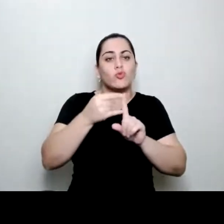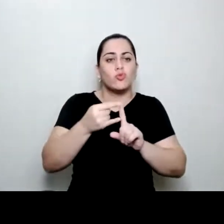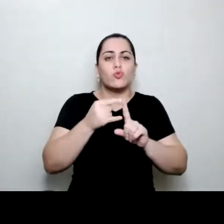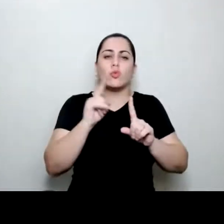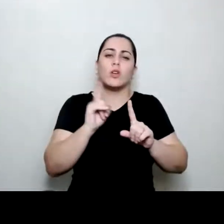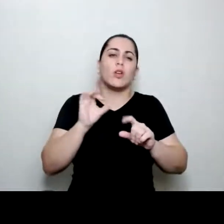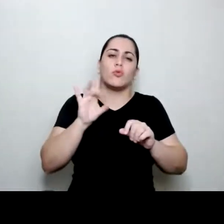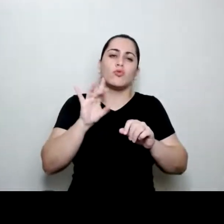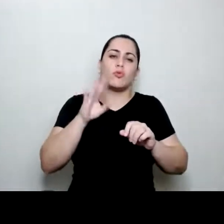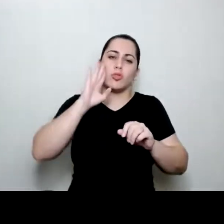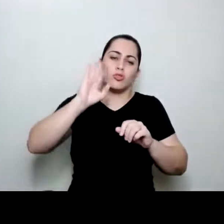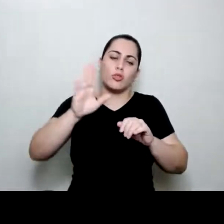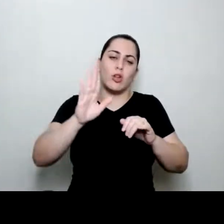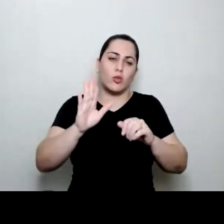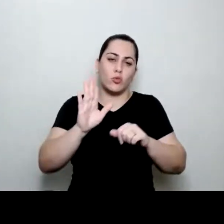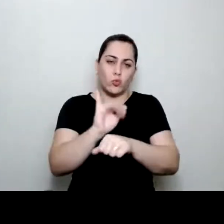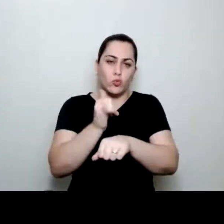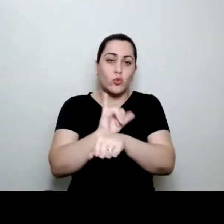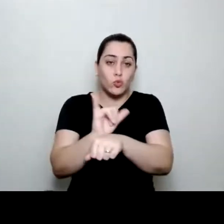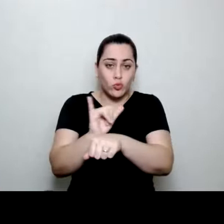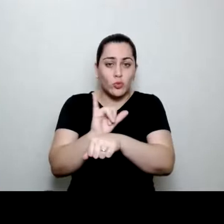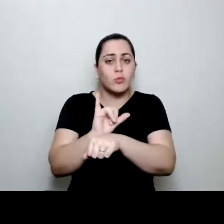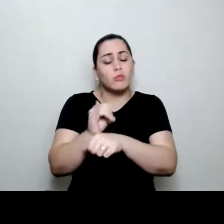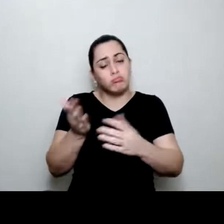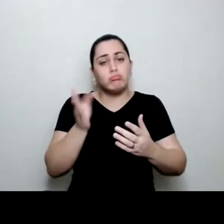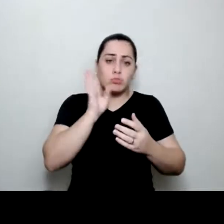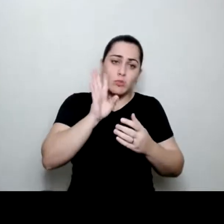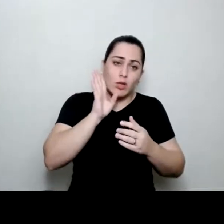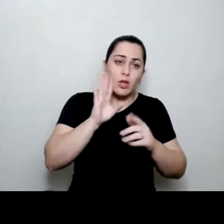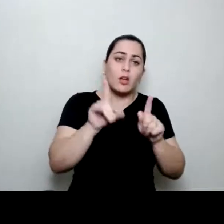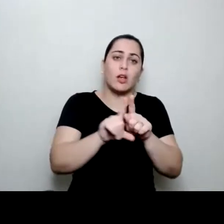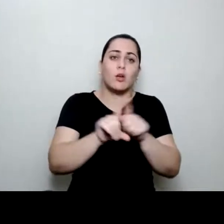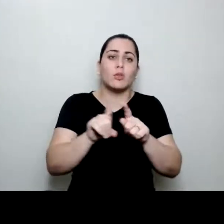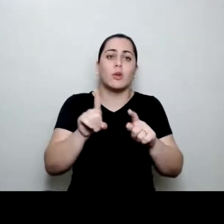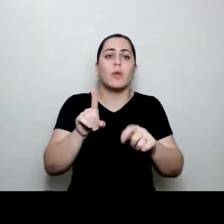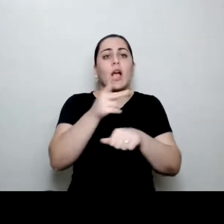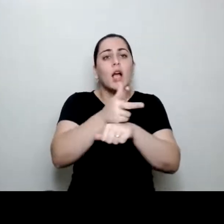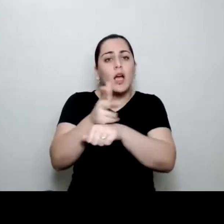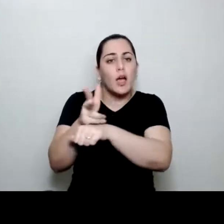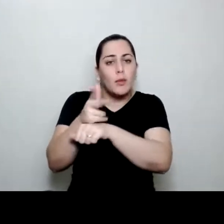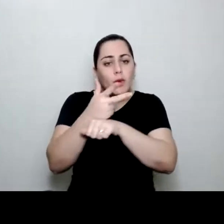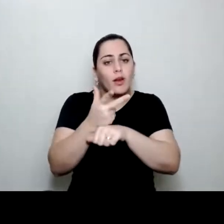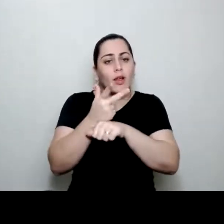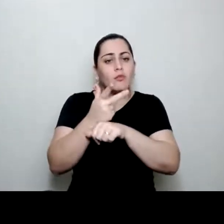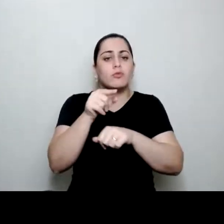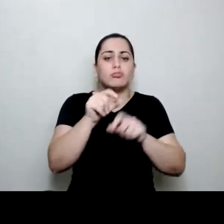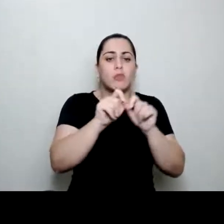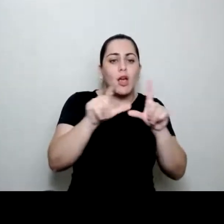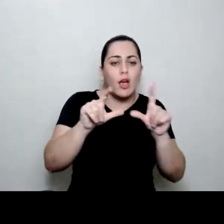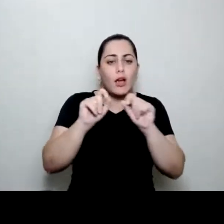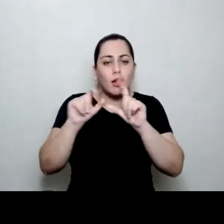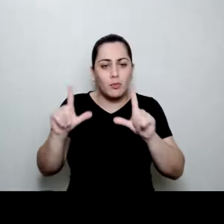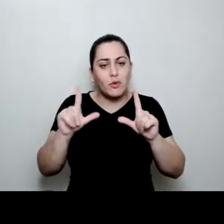ao vivo no YouTube, é legal ter câmerazinhas abertas na hora da interação,